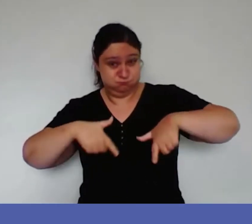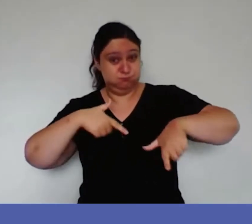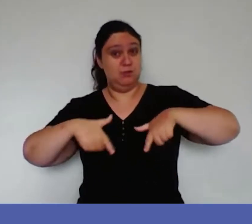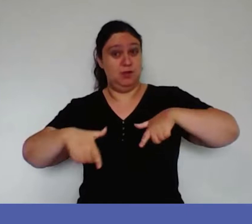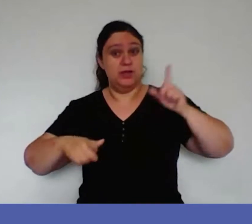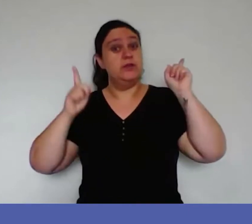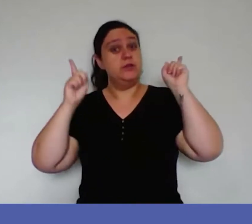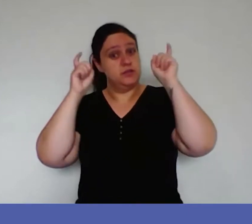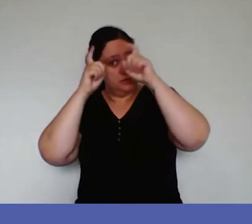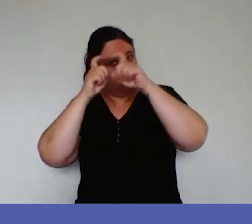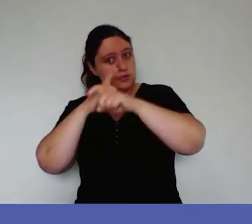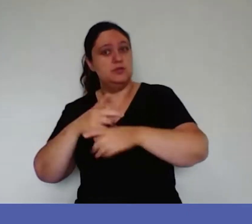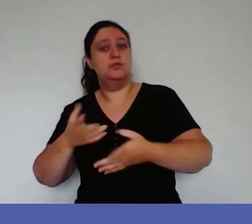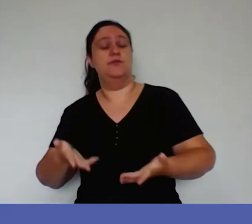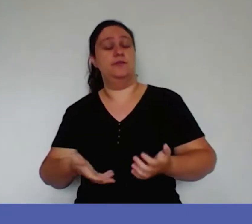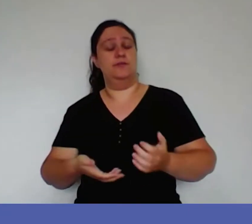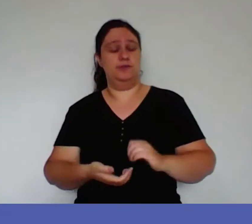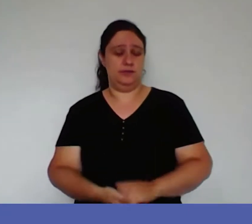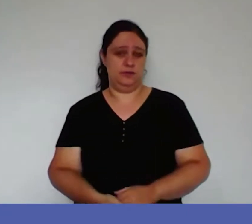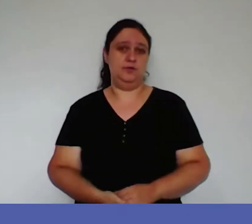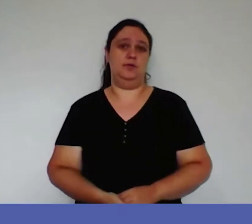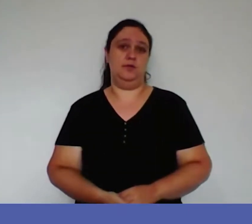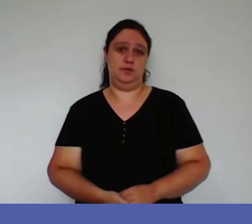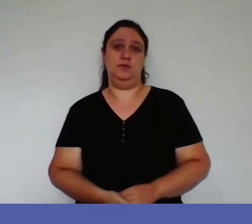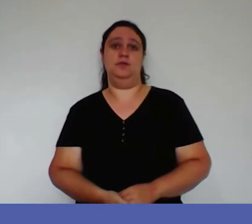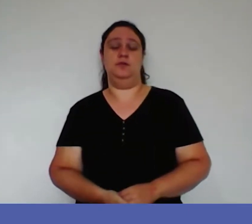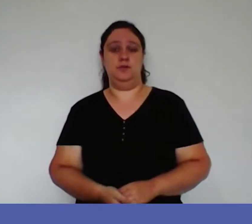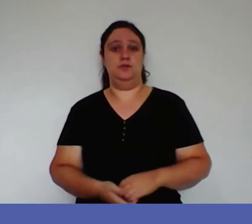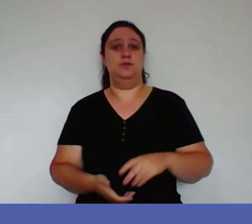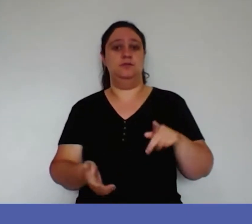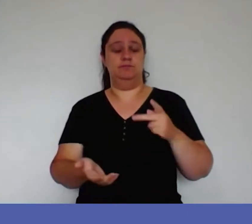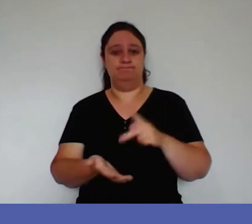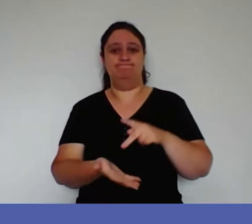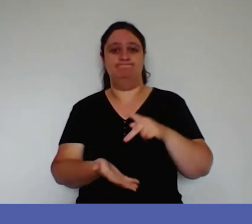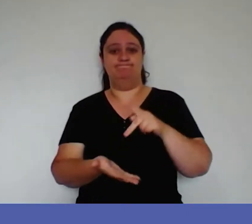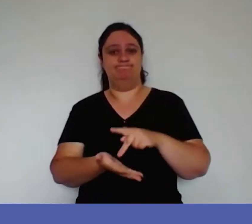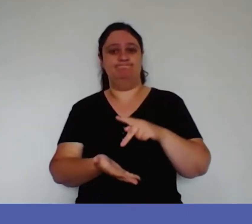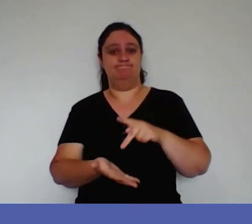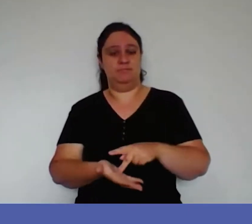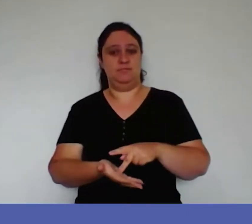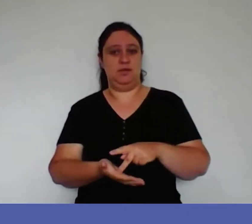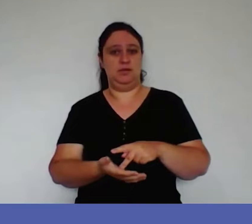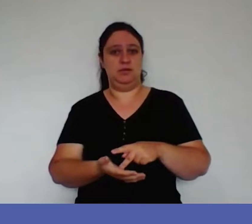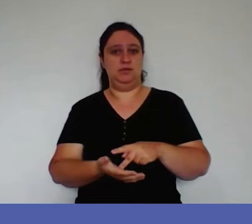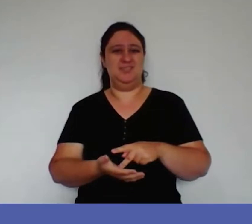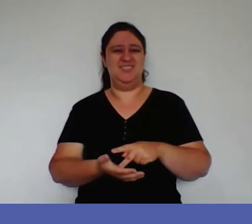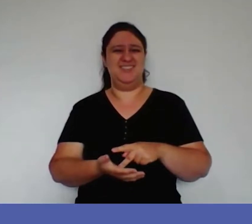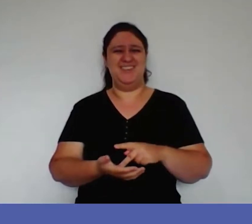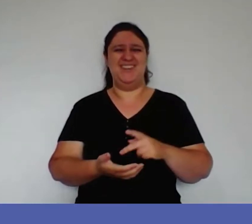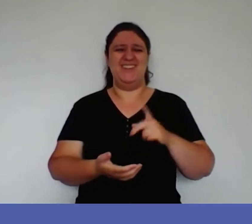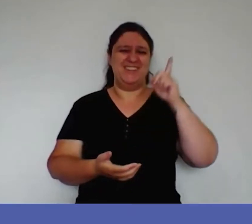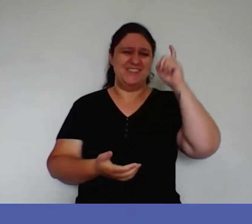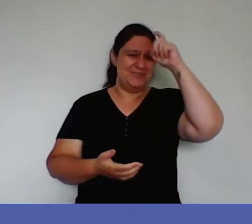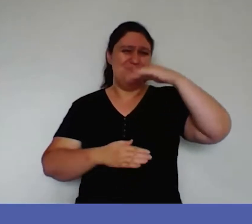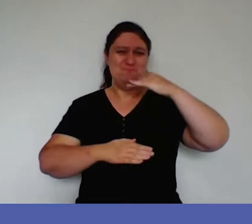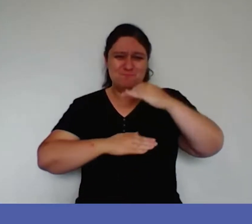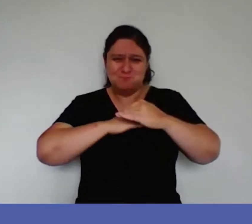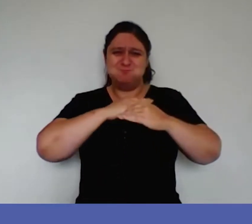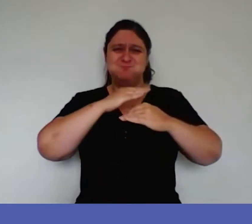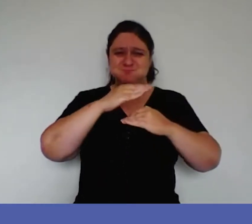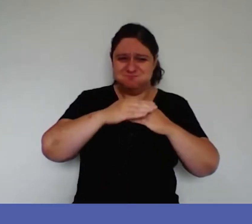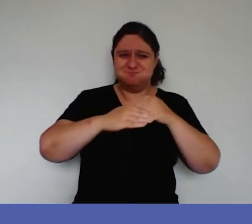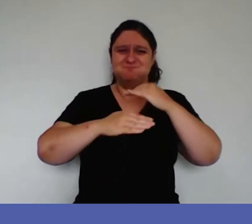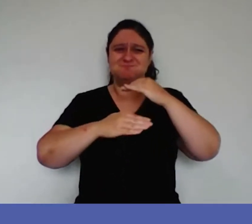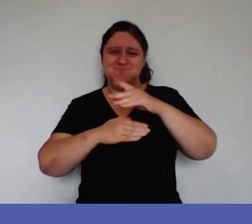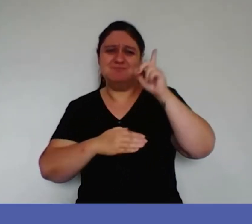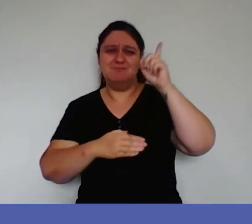E realmente muito trabalho, né? O avanço era muito difícil. Até que,